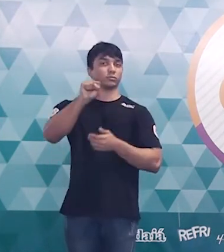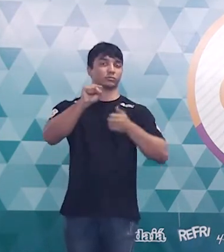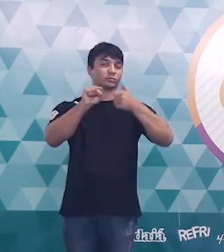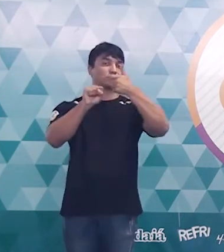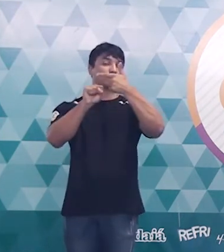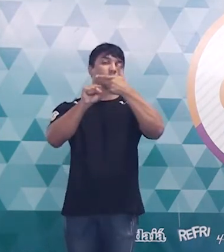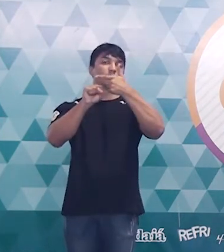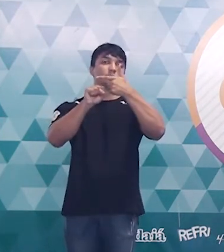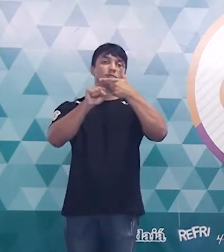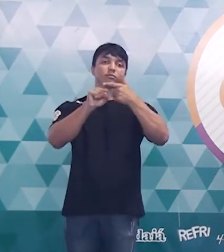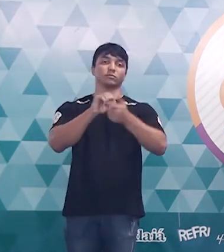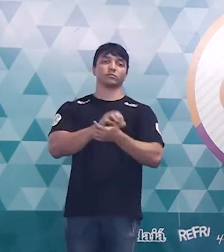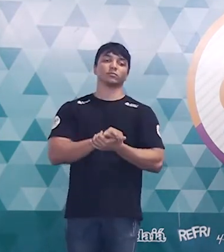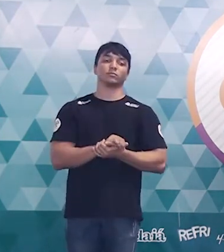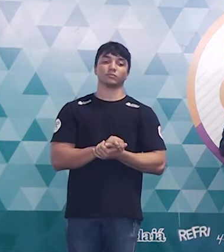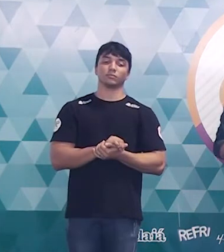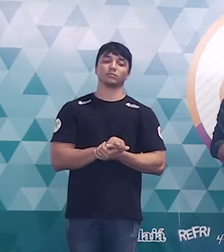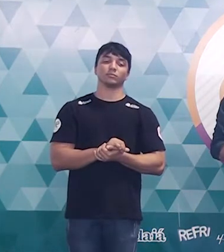ao quadrado?